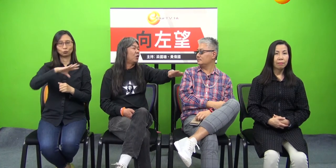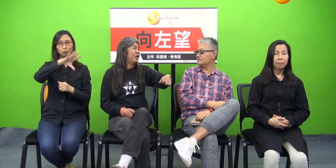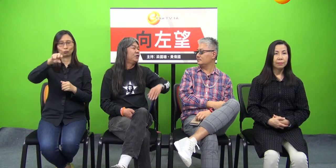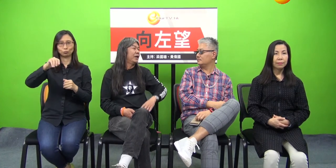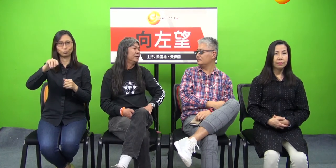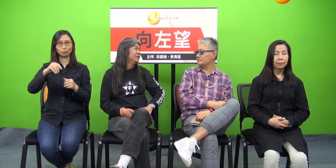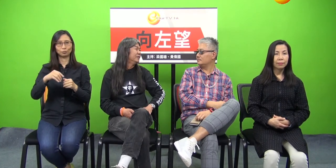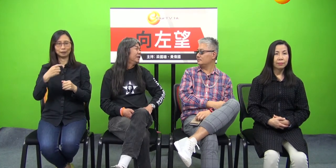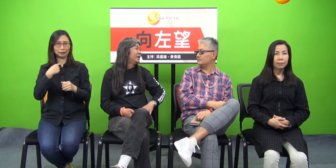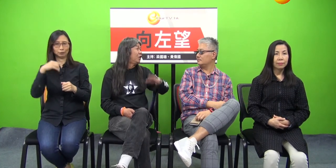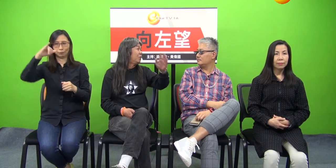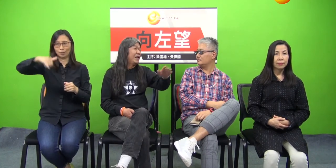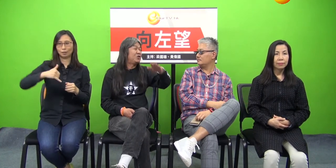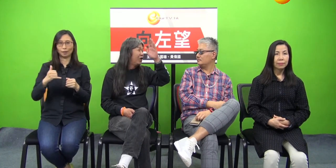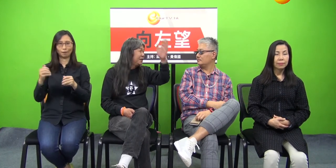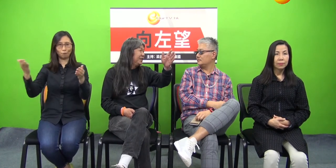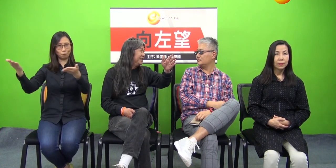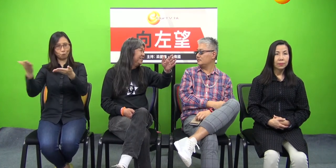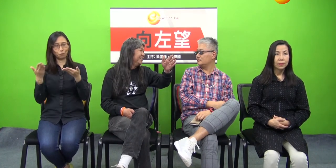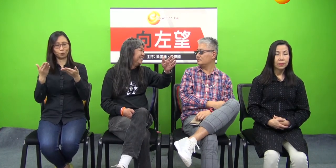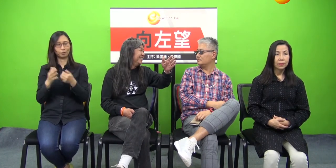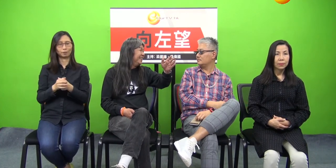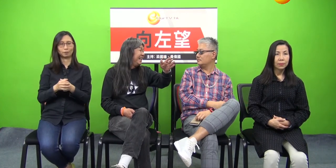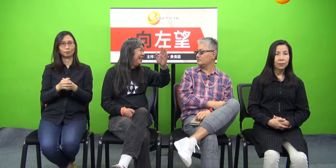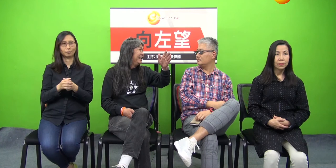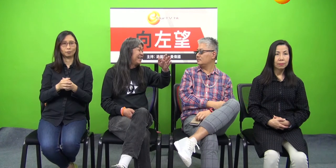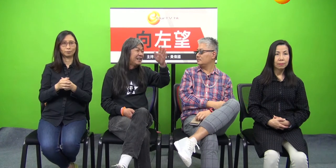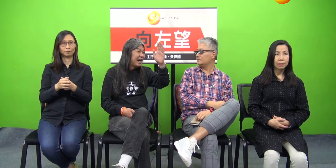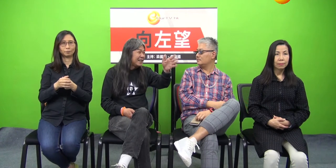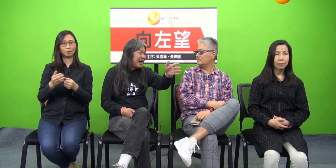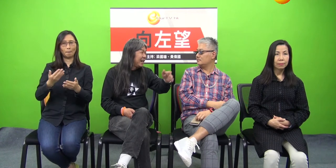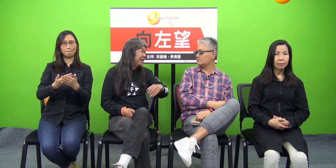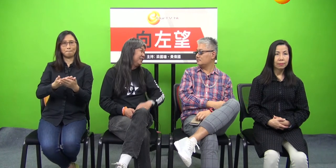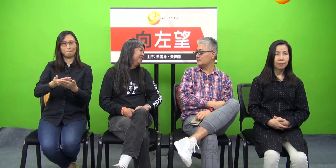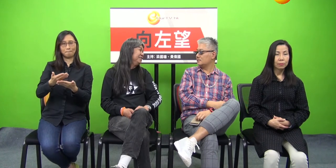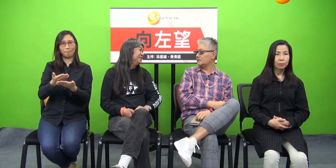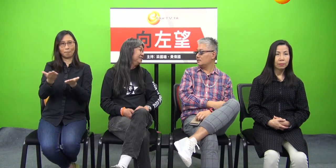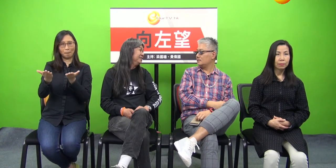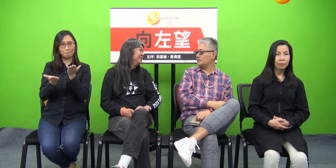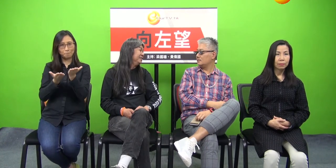嚟倒你歡迎，一個比上一次嚟更加差嘅人，